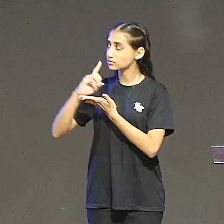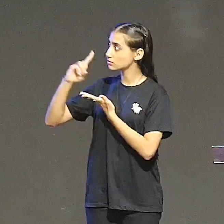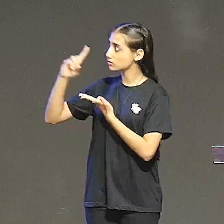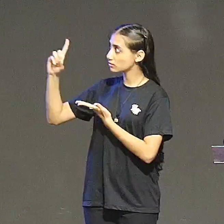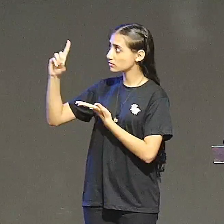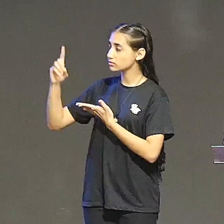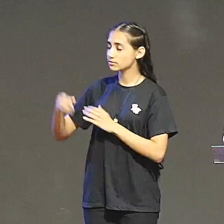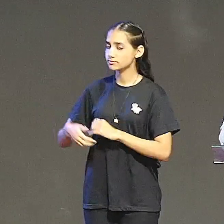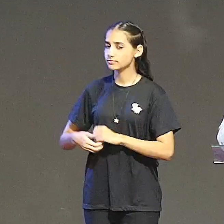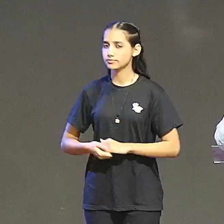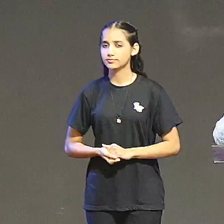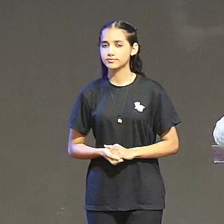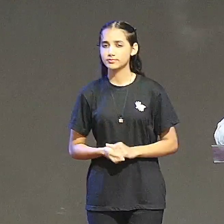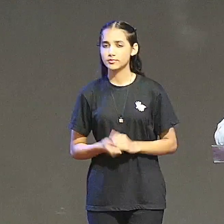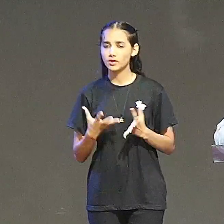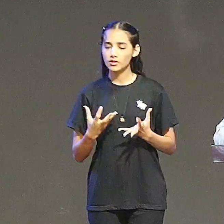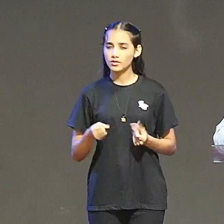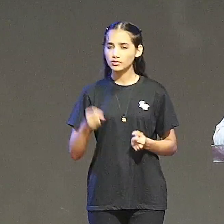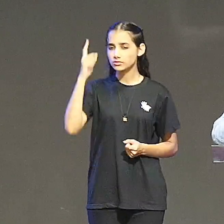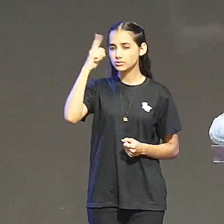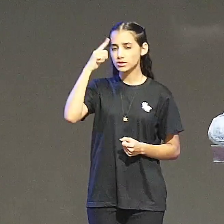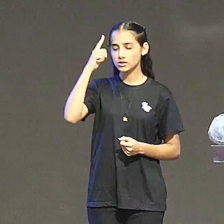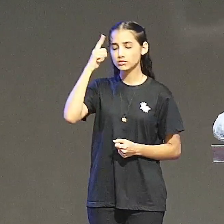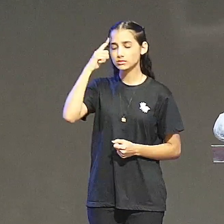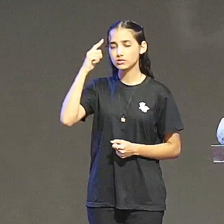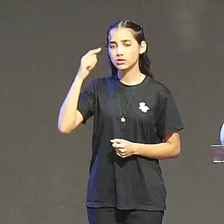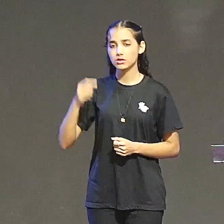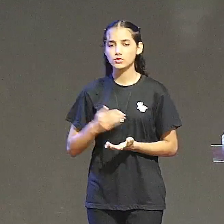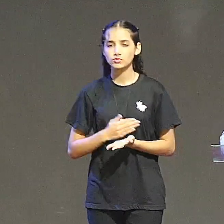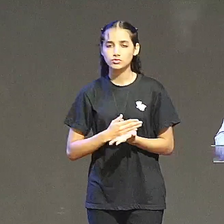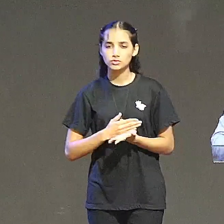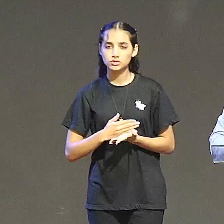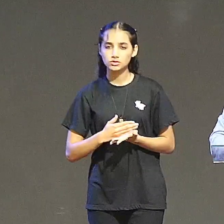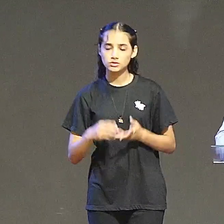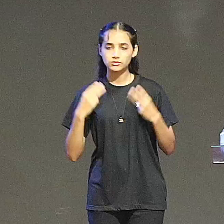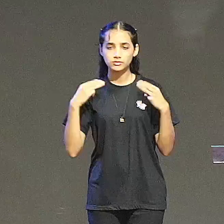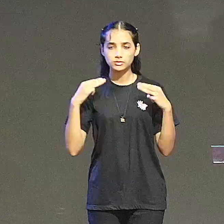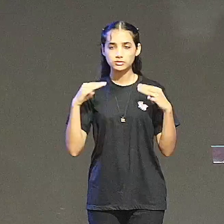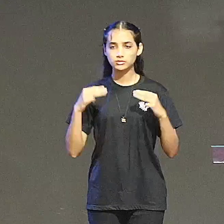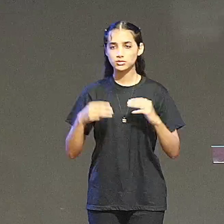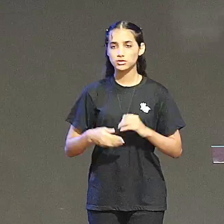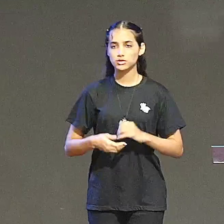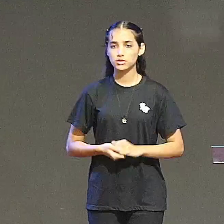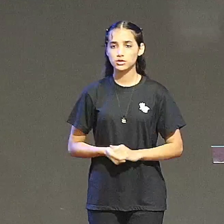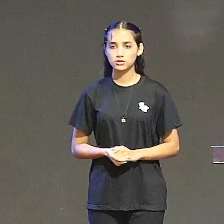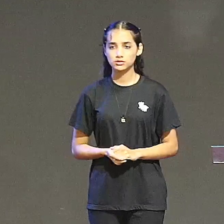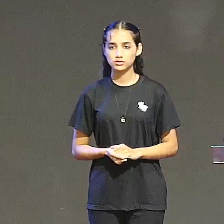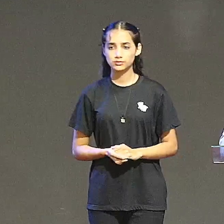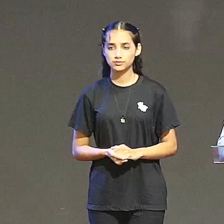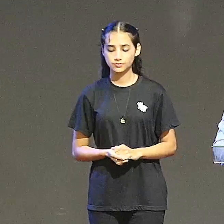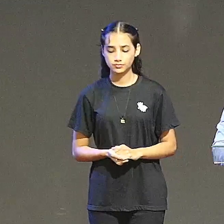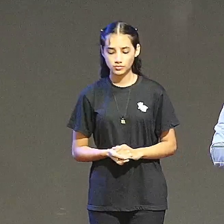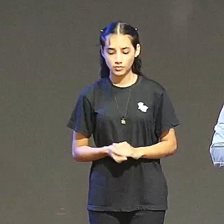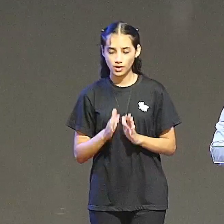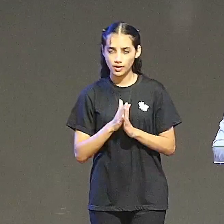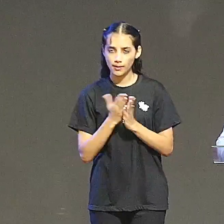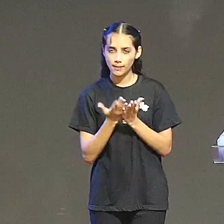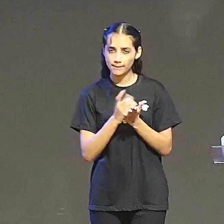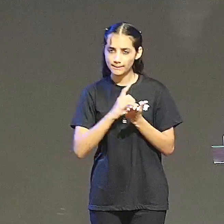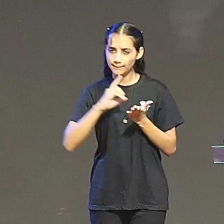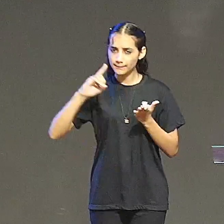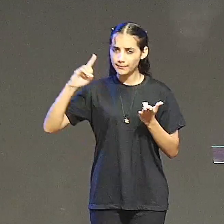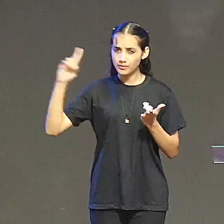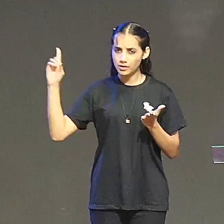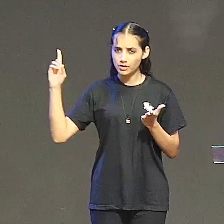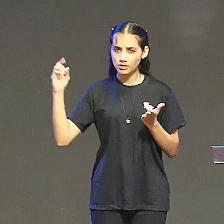dele vamos pensar um pouquinho nesse início da mensagem numa coisa que é muito dito na Bíblia que são as